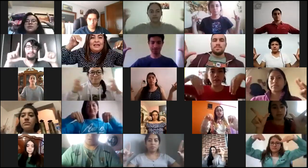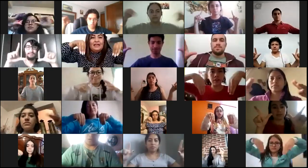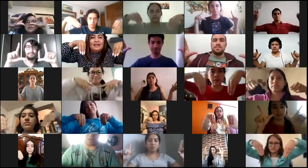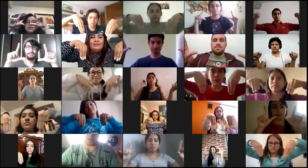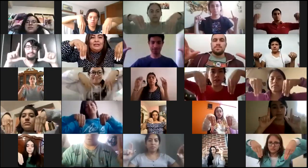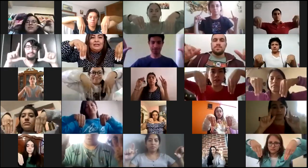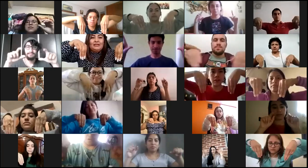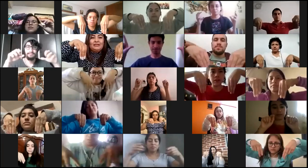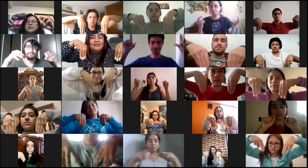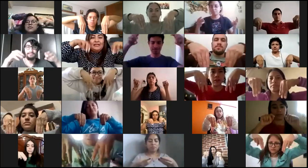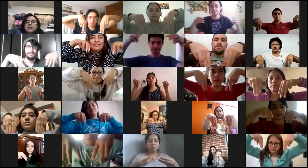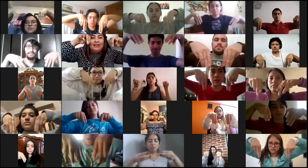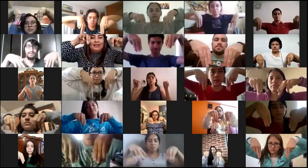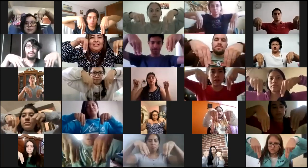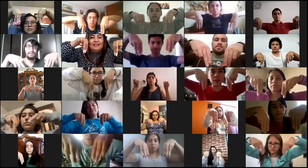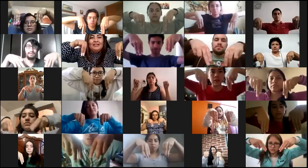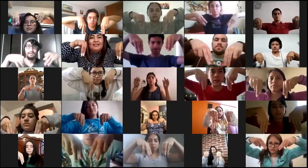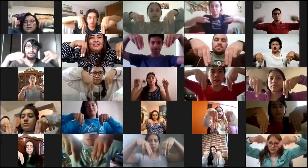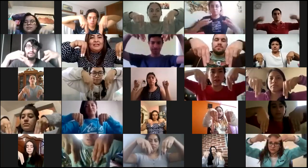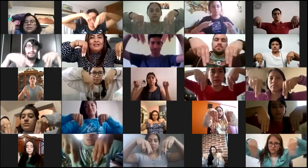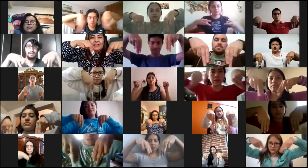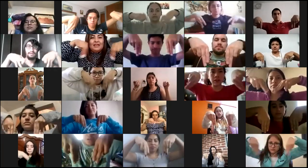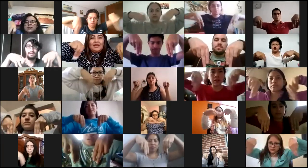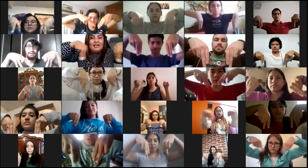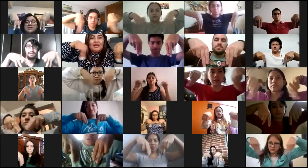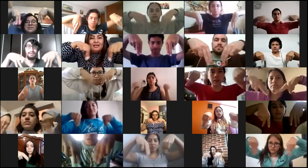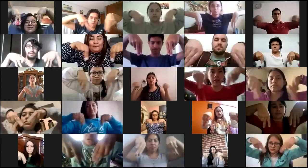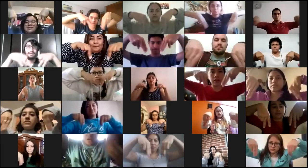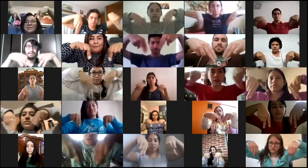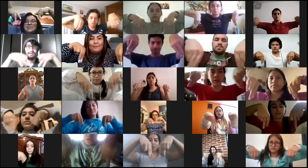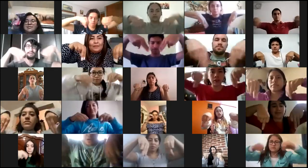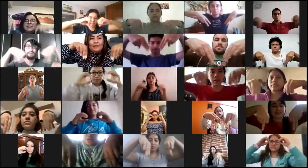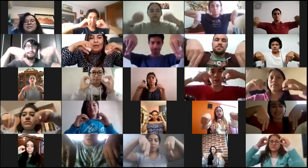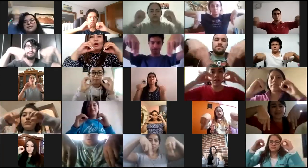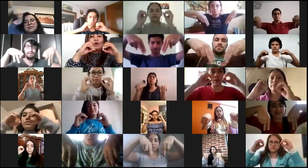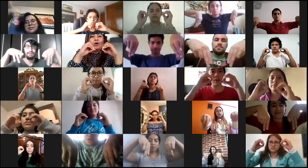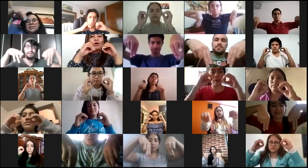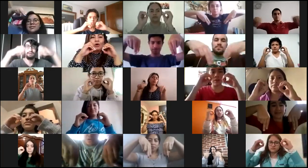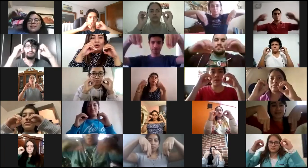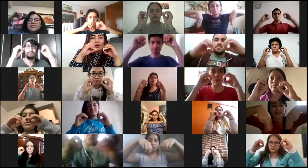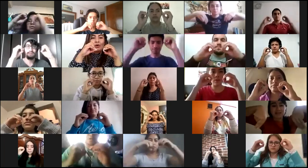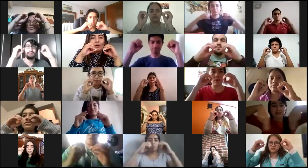M, N, Ñ, O,